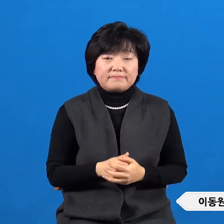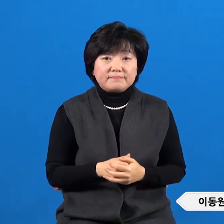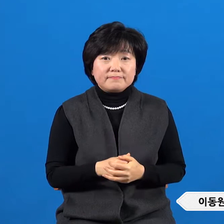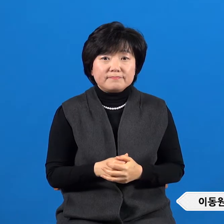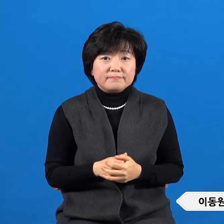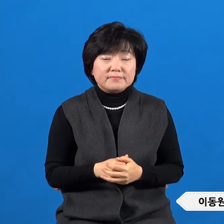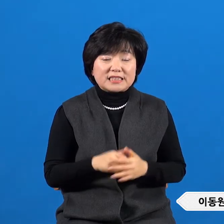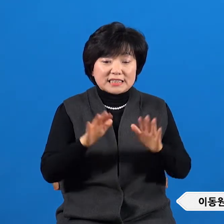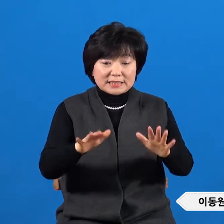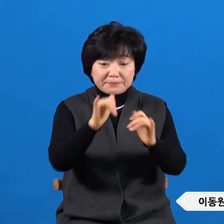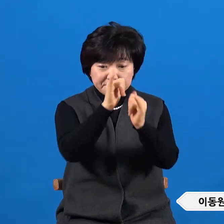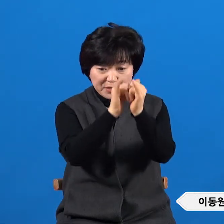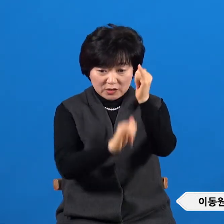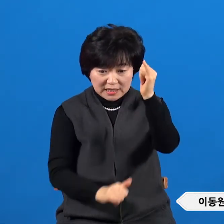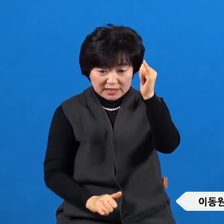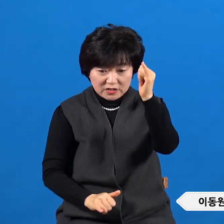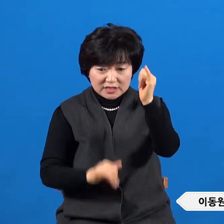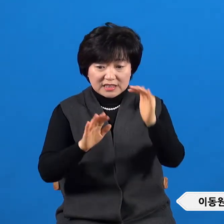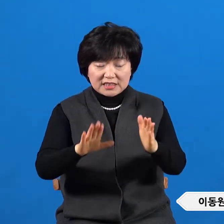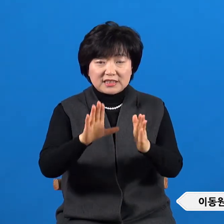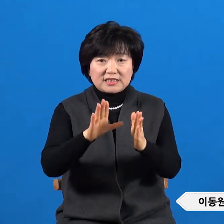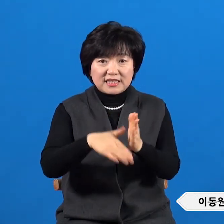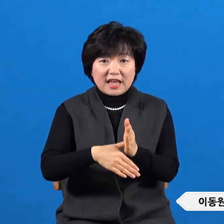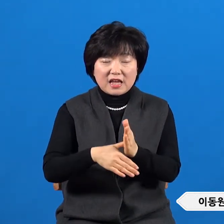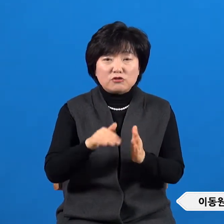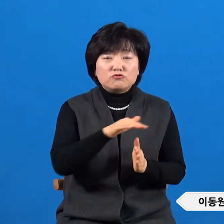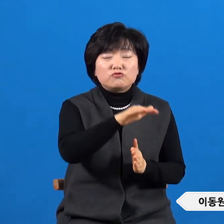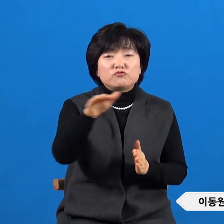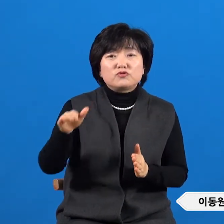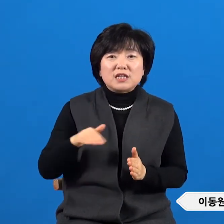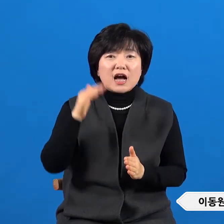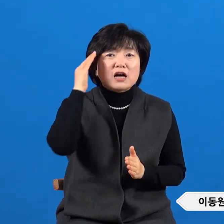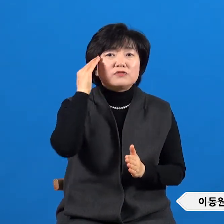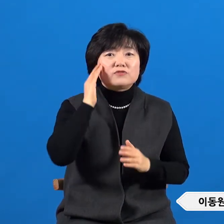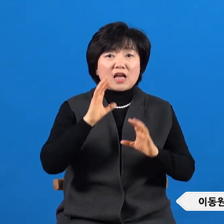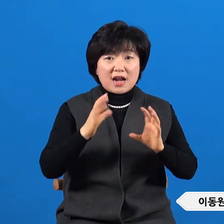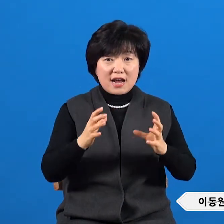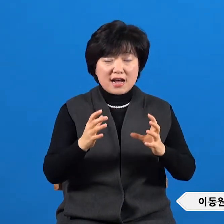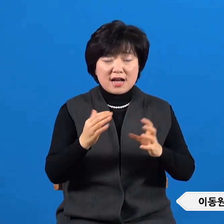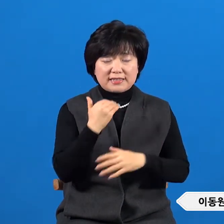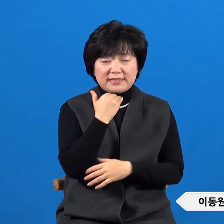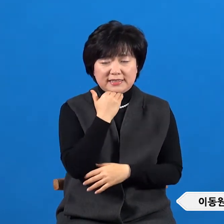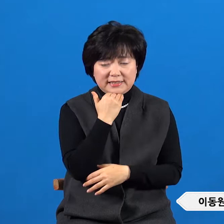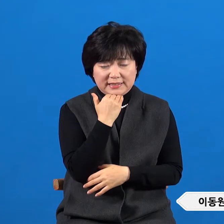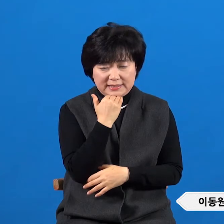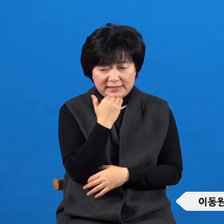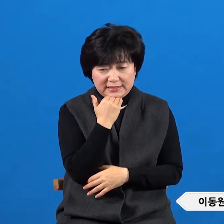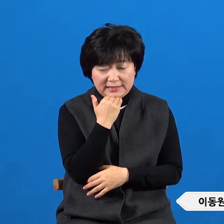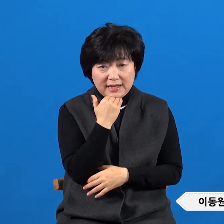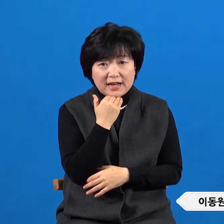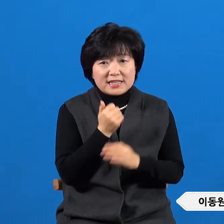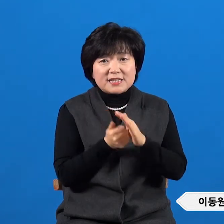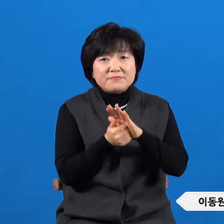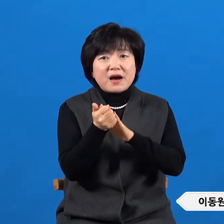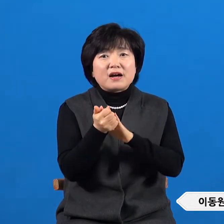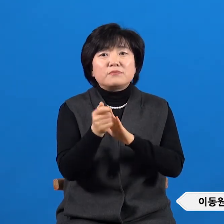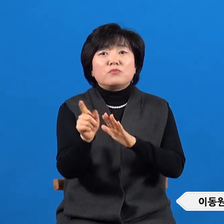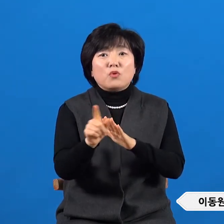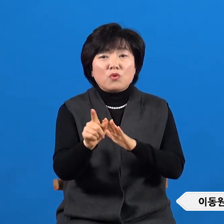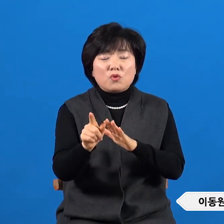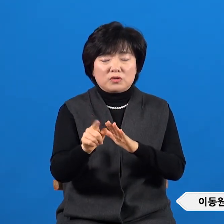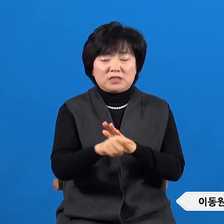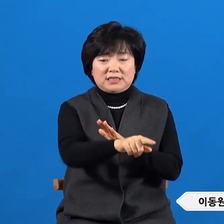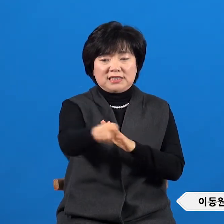하는 역사적 기로 앞에 서 있습니다. 이런 역사적 시점에서 우리 민족이 기대해야